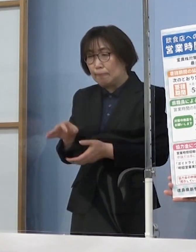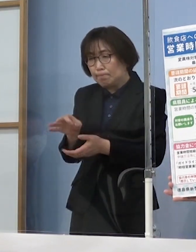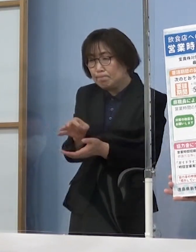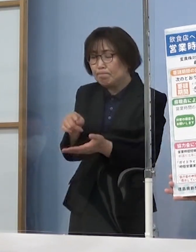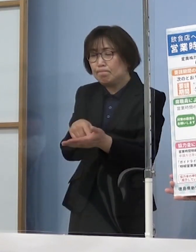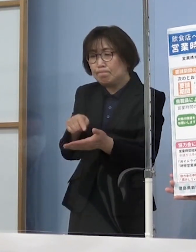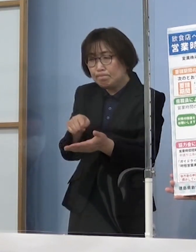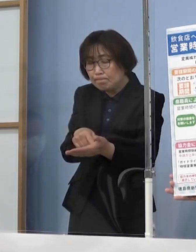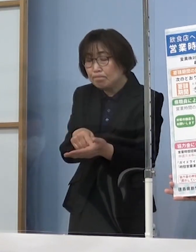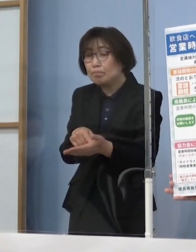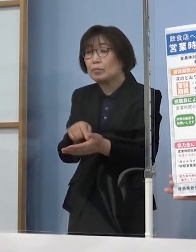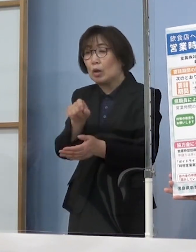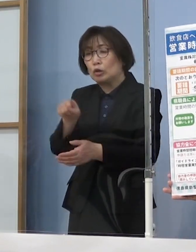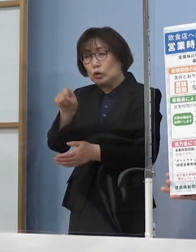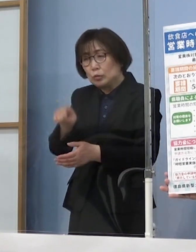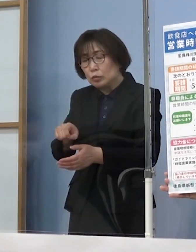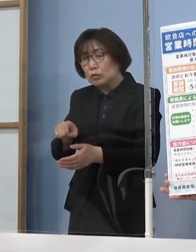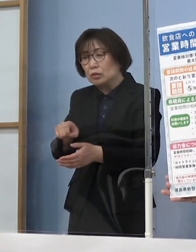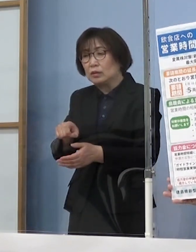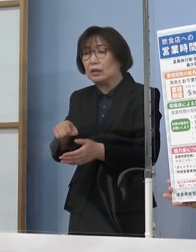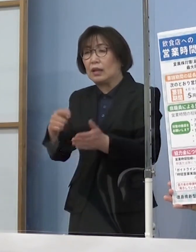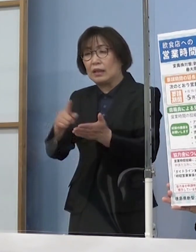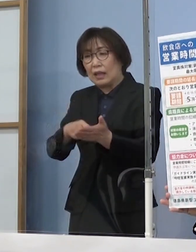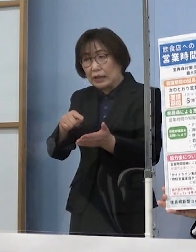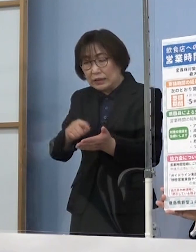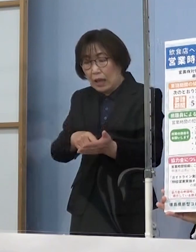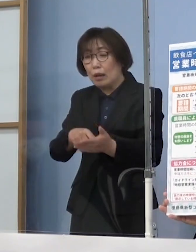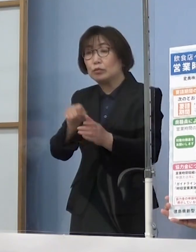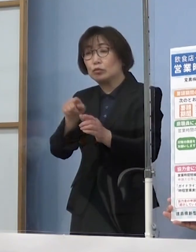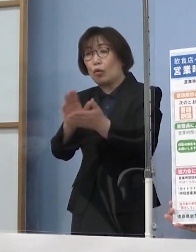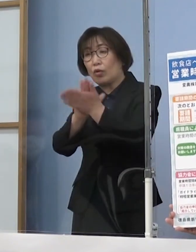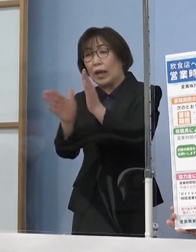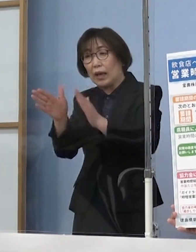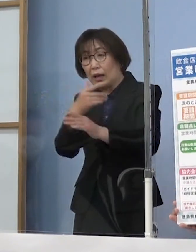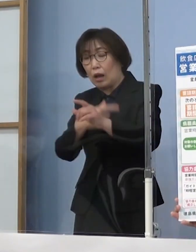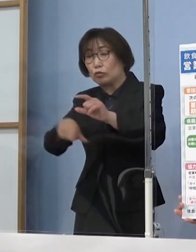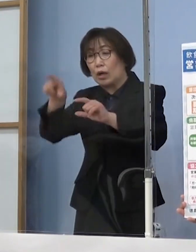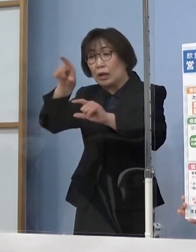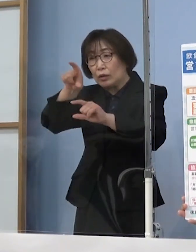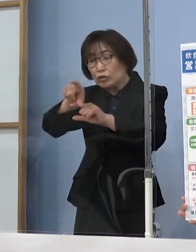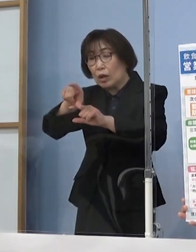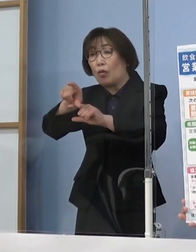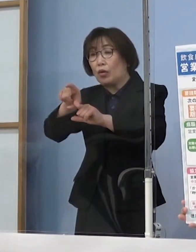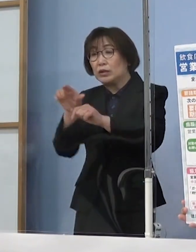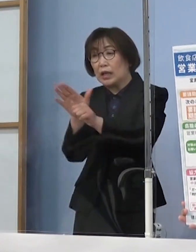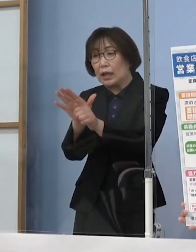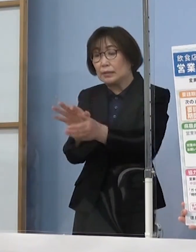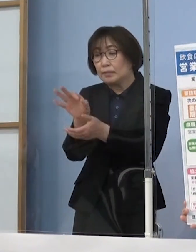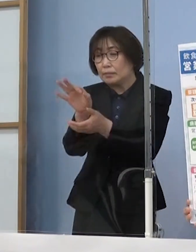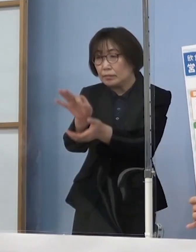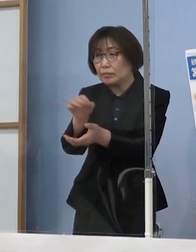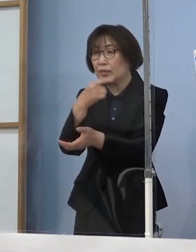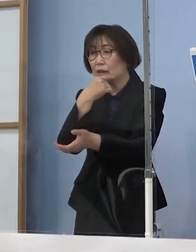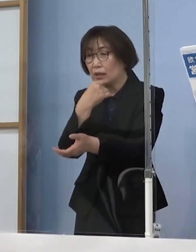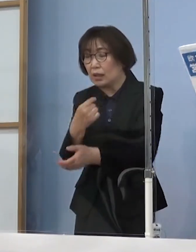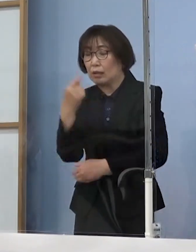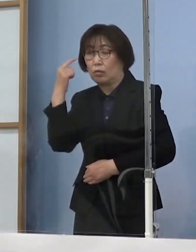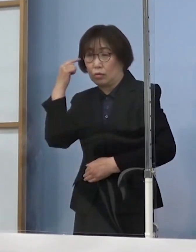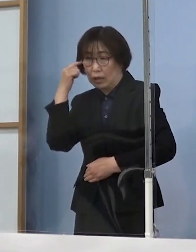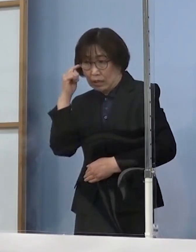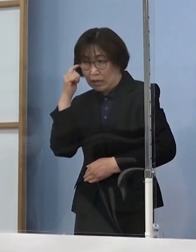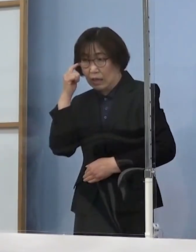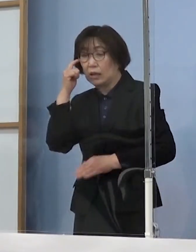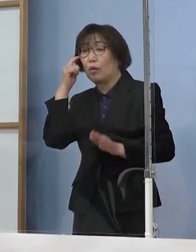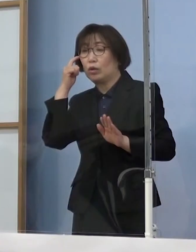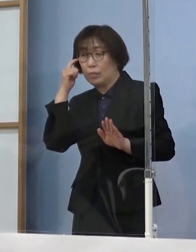しでも県の方で上乗せをさせていただく形を取らせていただいて対応をさせていただければと、このように考